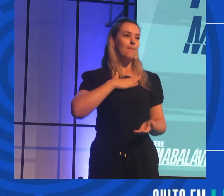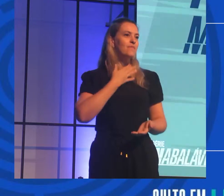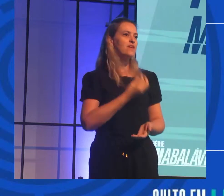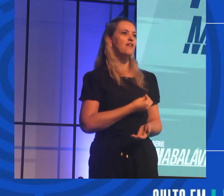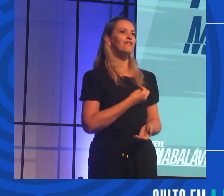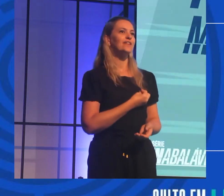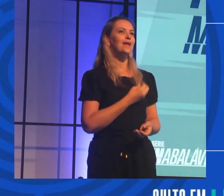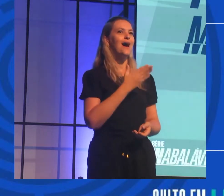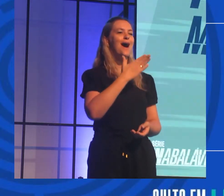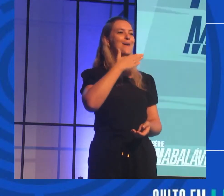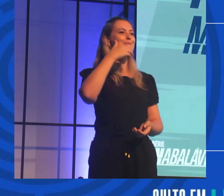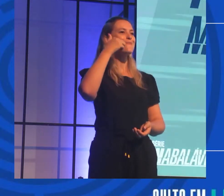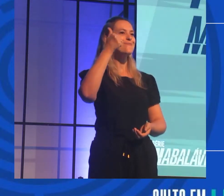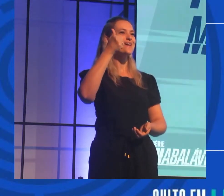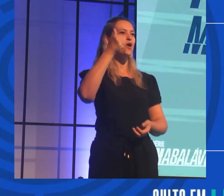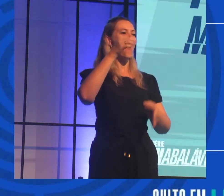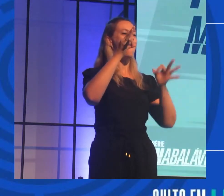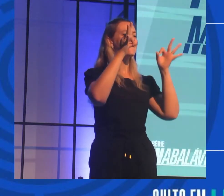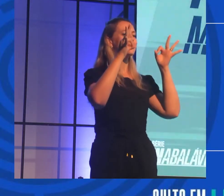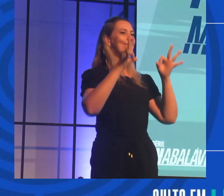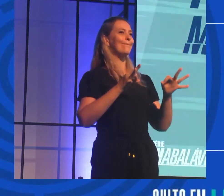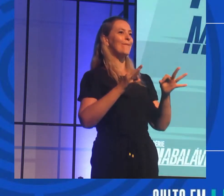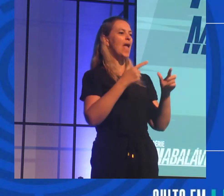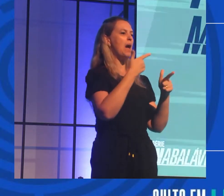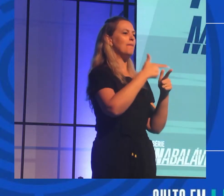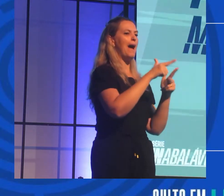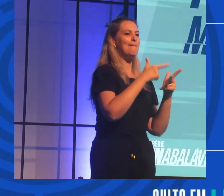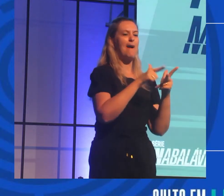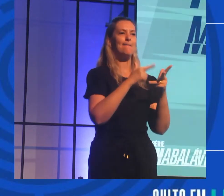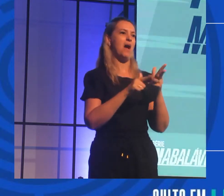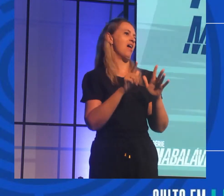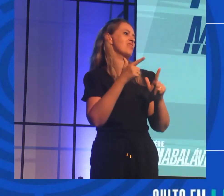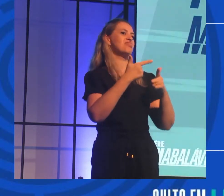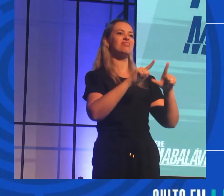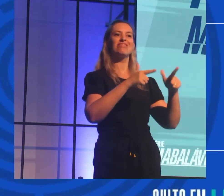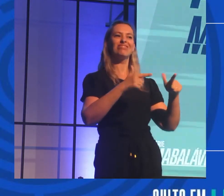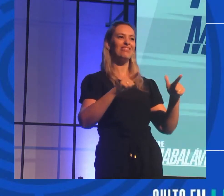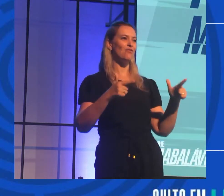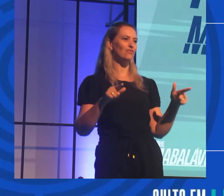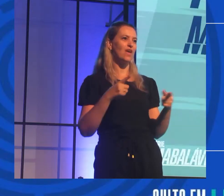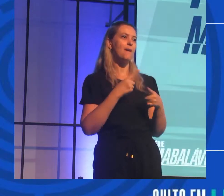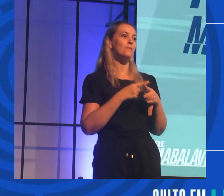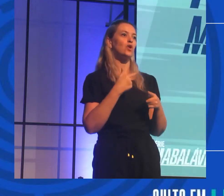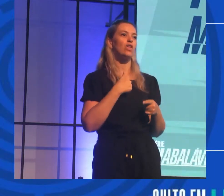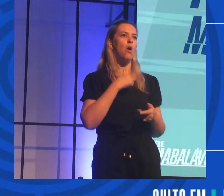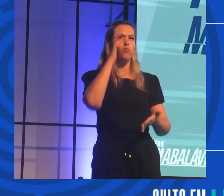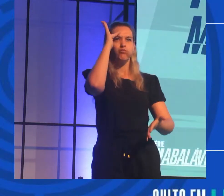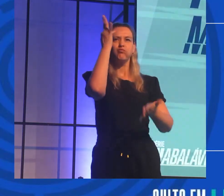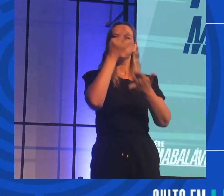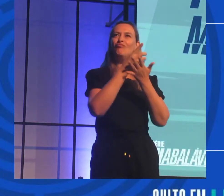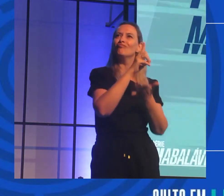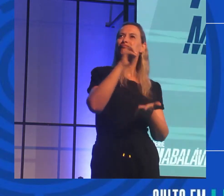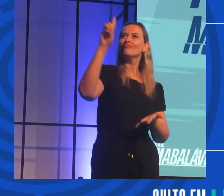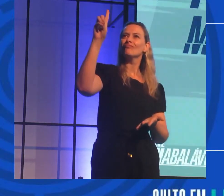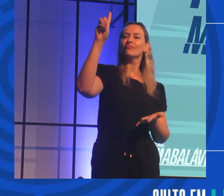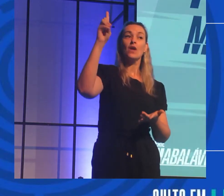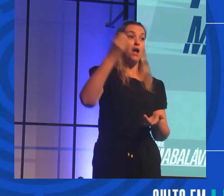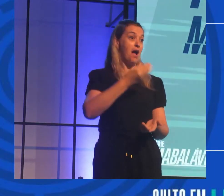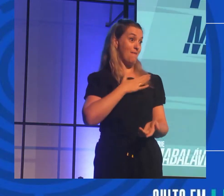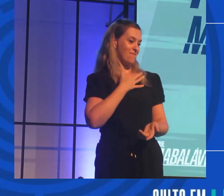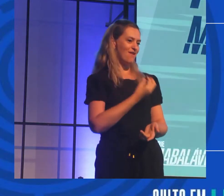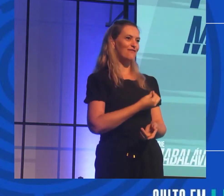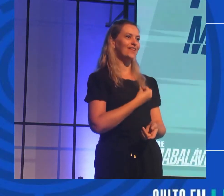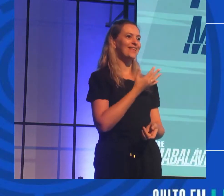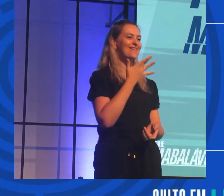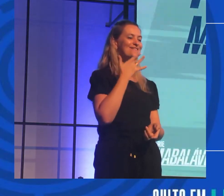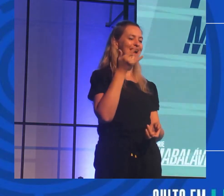numa boa. Nunca vai ter revés, nunca vai ter problema, nunca vai ter dificuldades. A vida sempre vai ser mais fácil. Mas a verdade